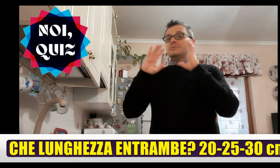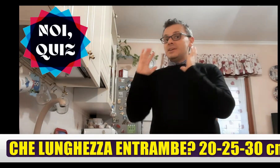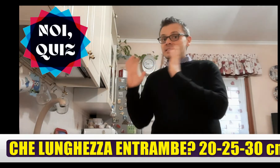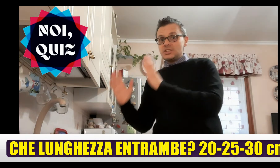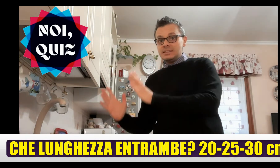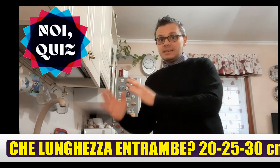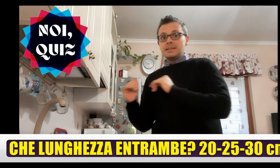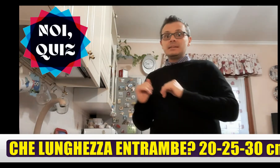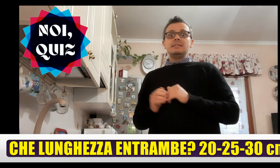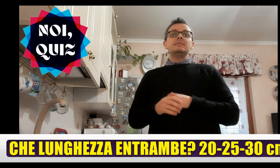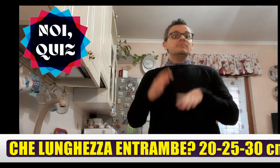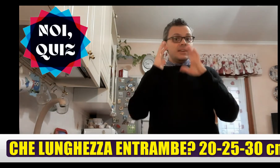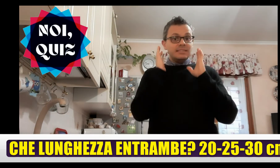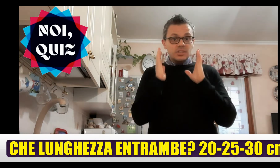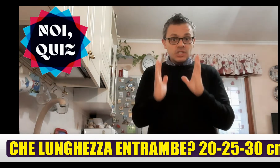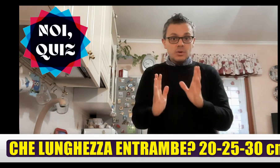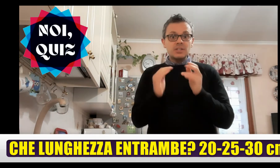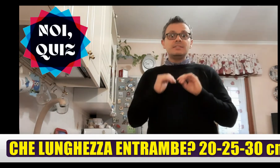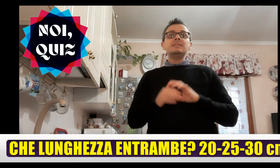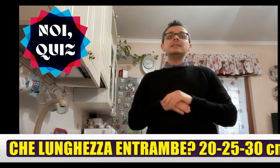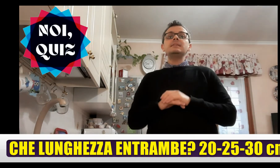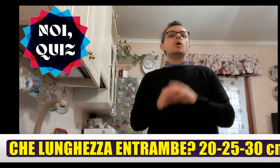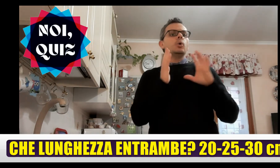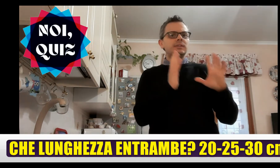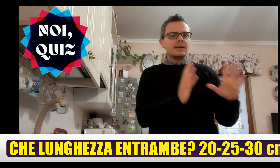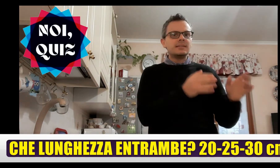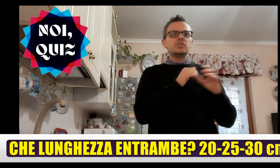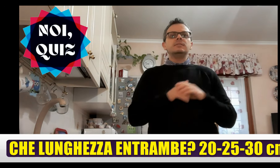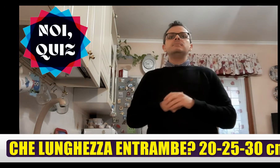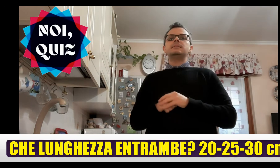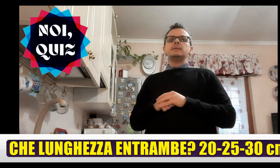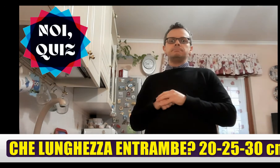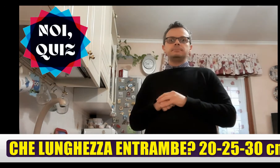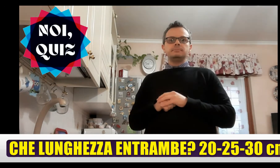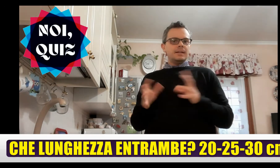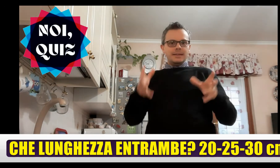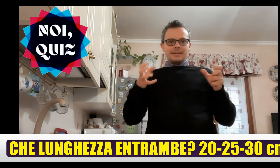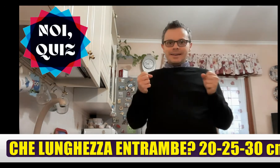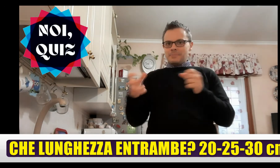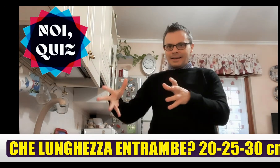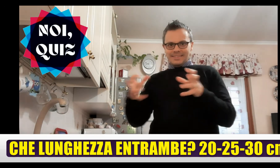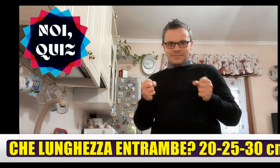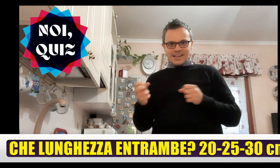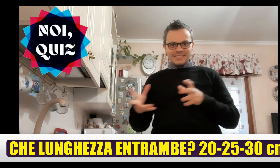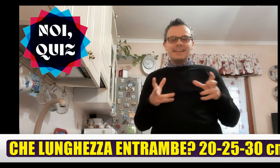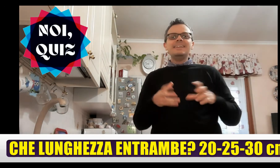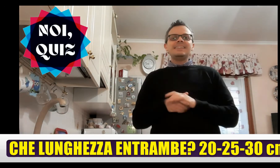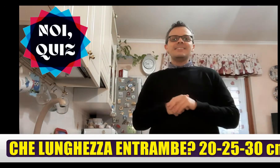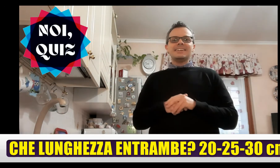20 centimetri? 25 centimetri o 30 centimetri? Prendete i pacchi di pasta che avete a